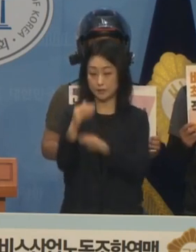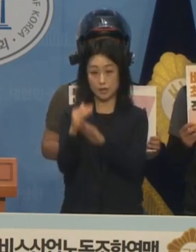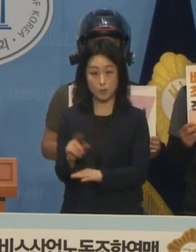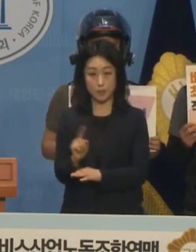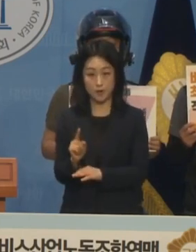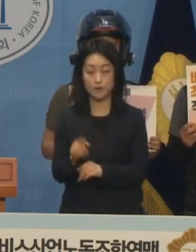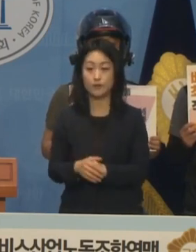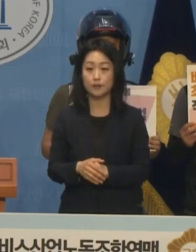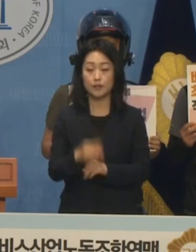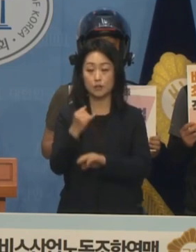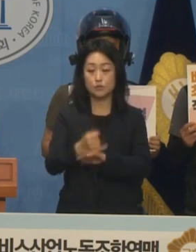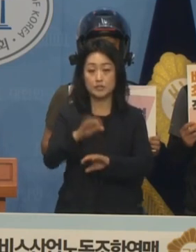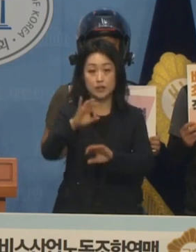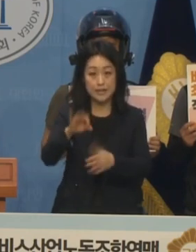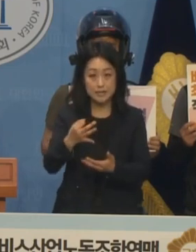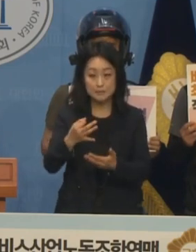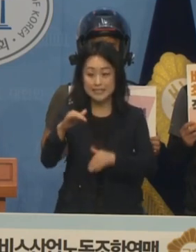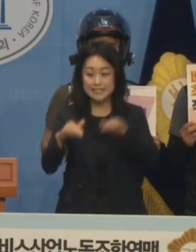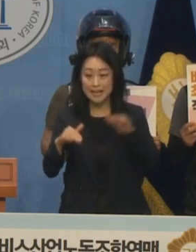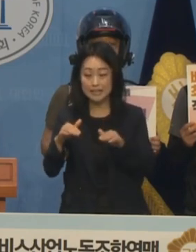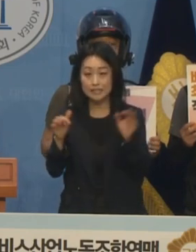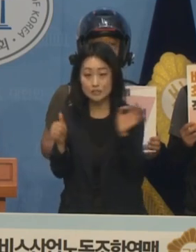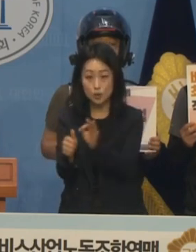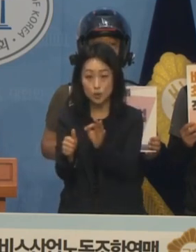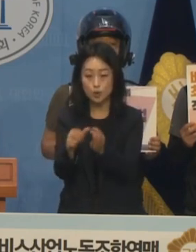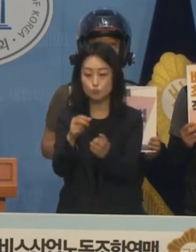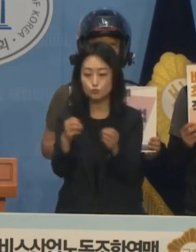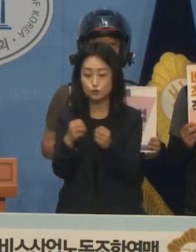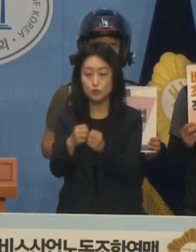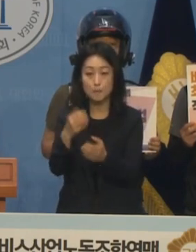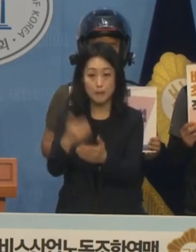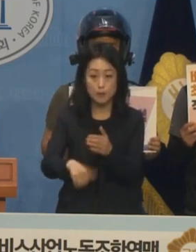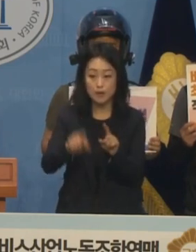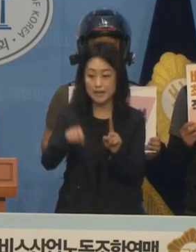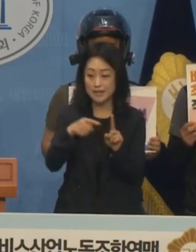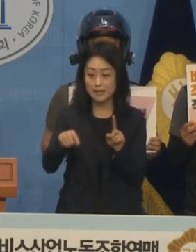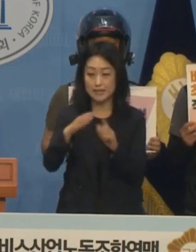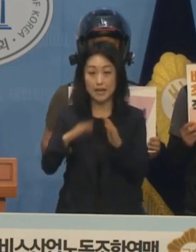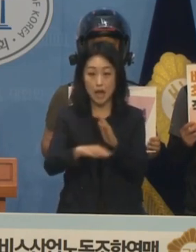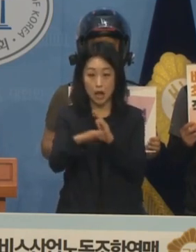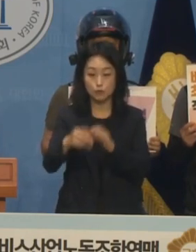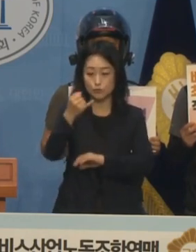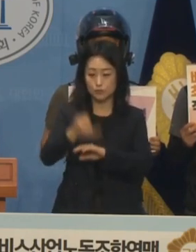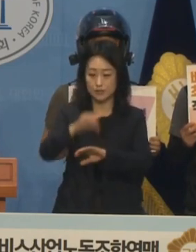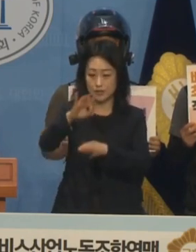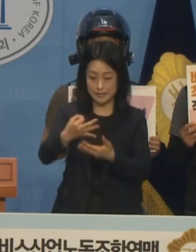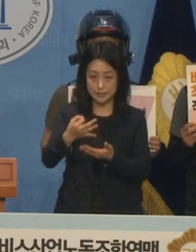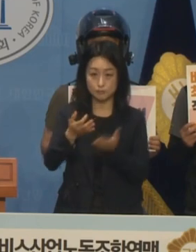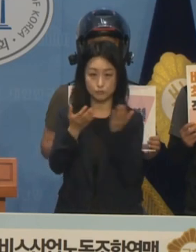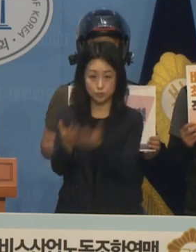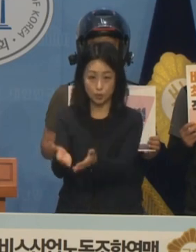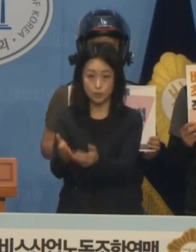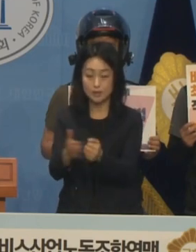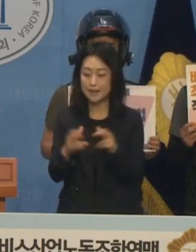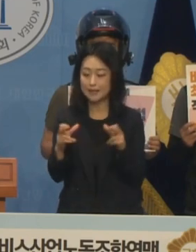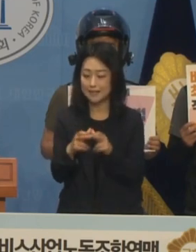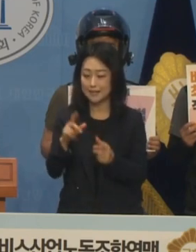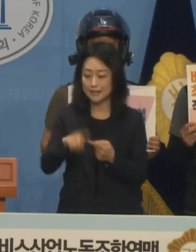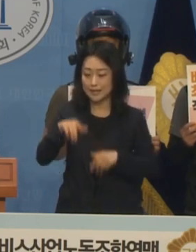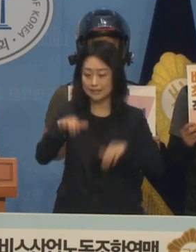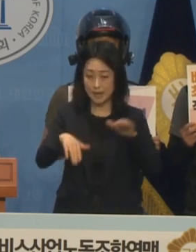최저임금의 차등 적용 문구를 삭제하고 1인 가구 생계비를 최저임금 기준으로 추가하여 장애인에 대한